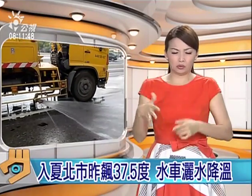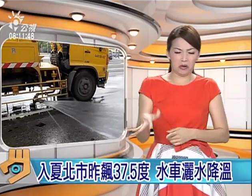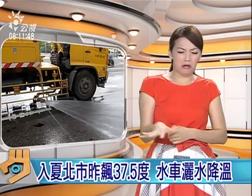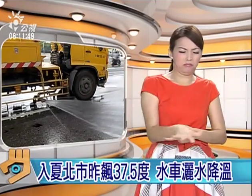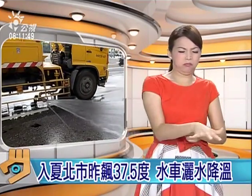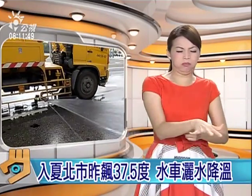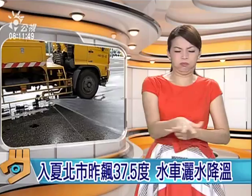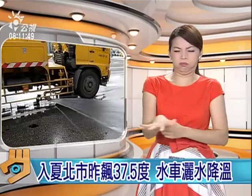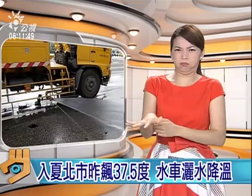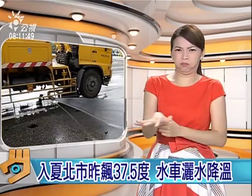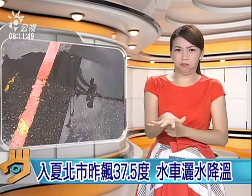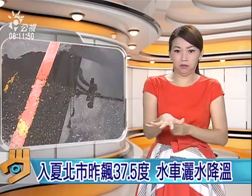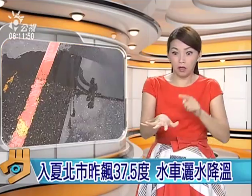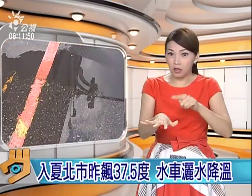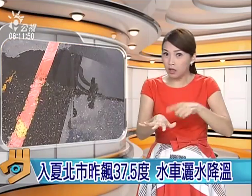来降温。